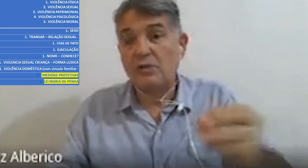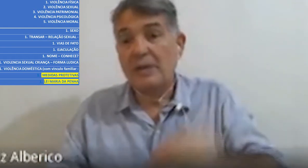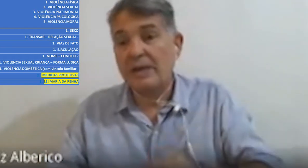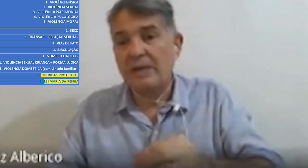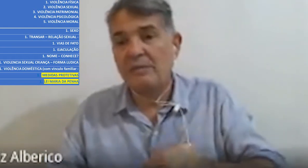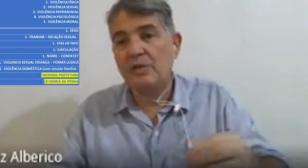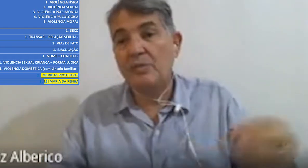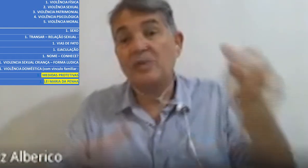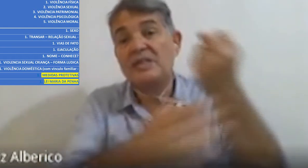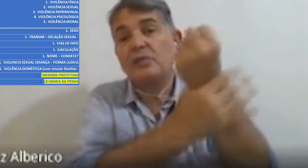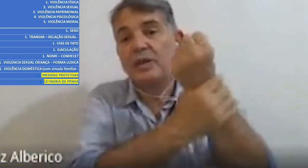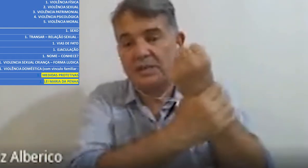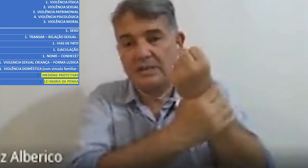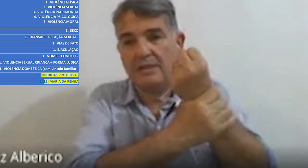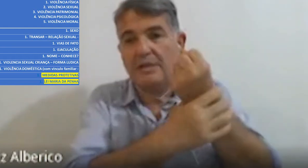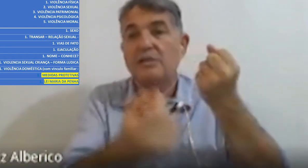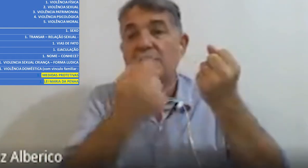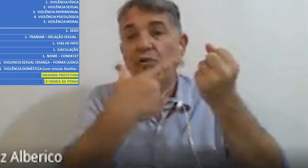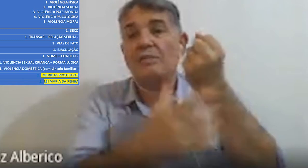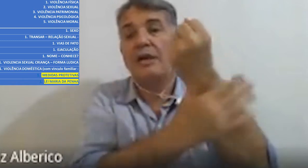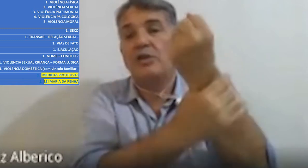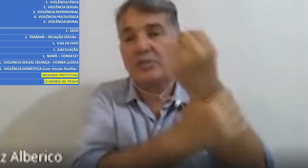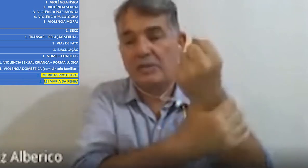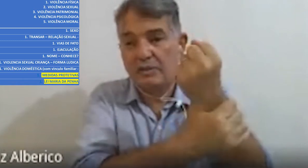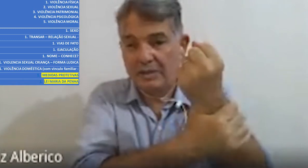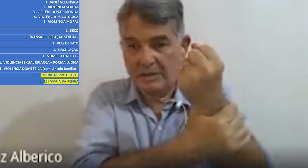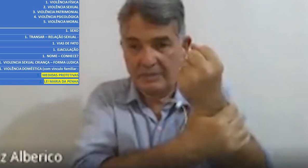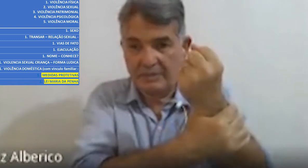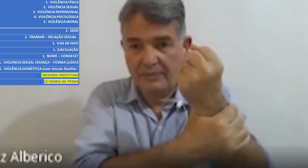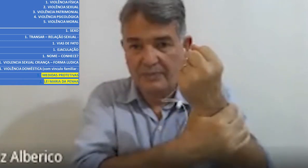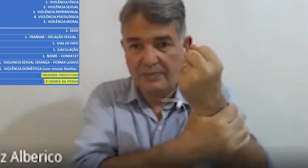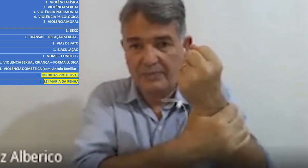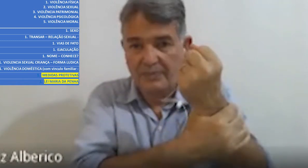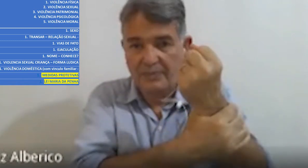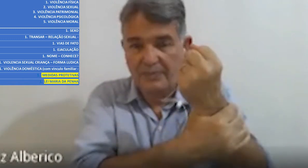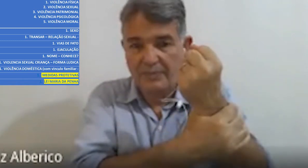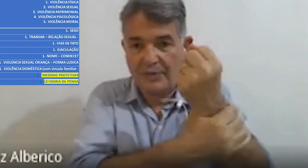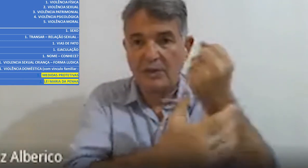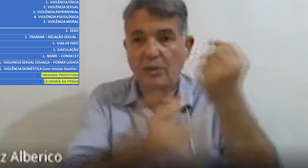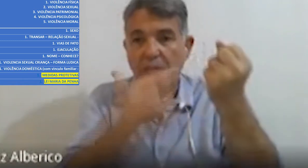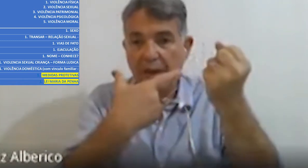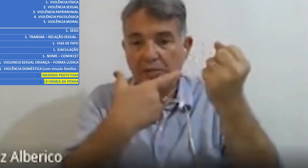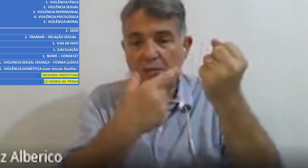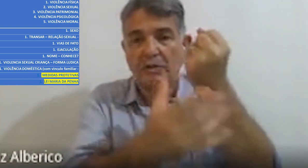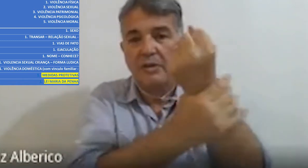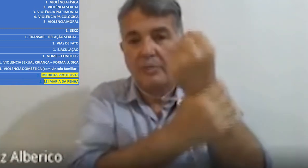tomar aquele remédio por segurança. Então vai ser um remédio por segurança. Né? Um remédio